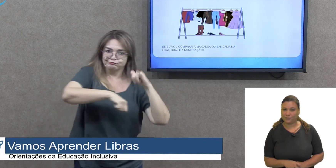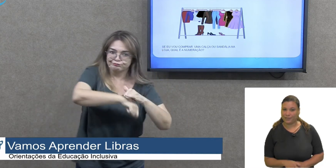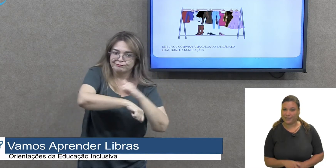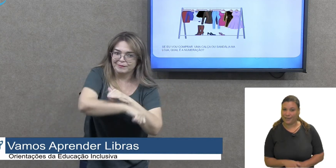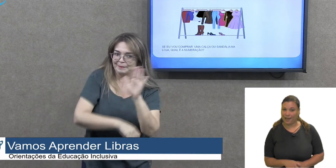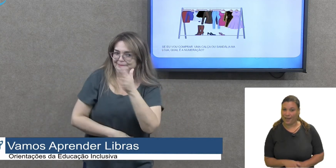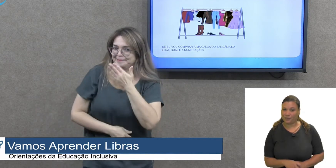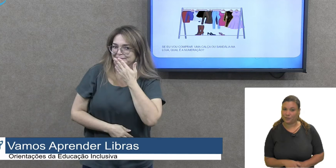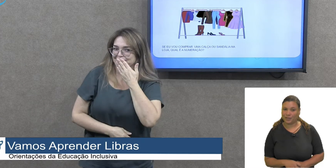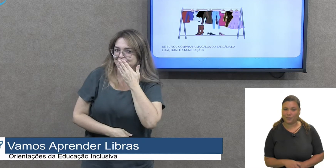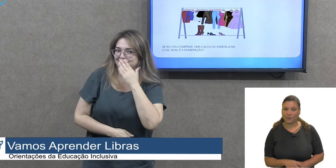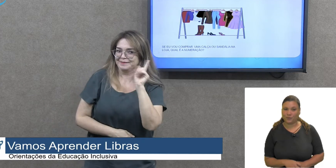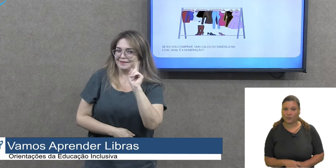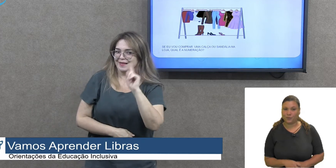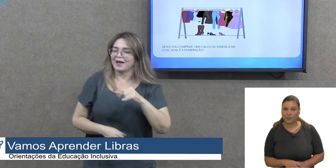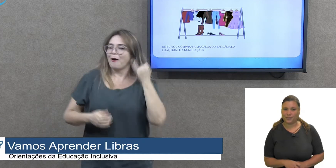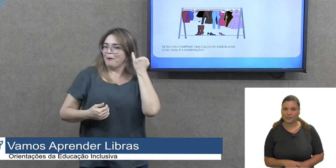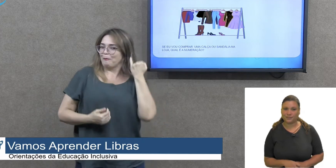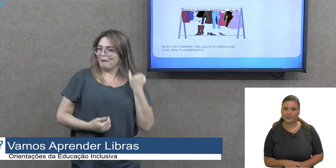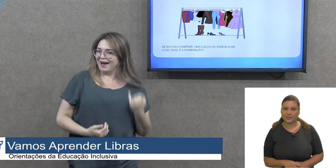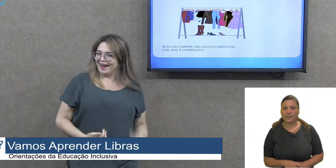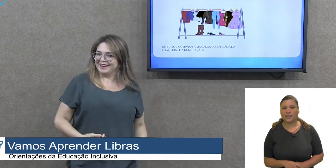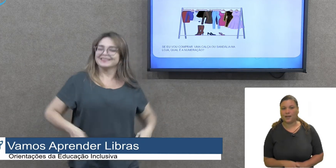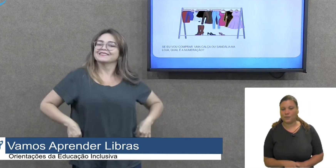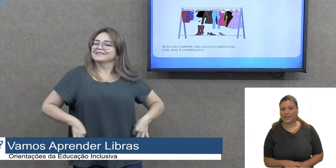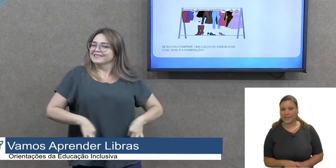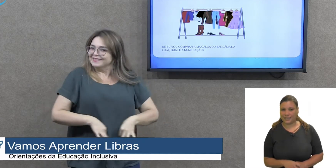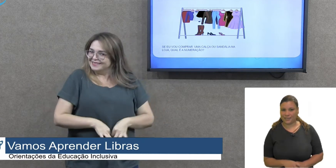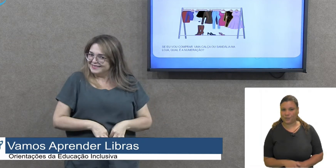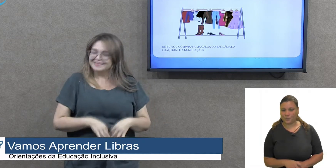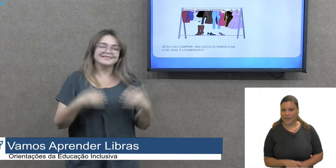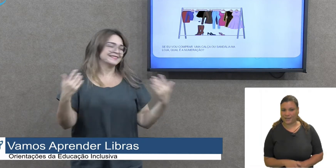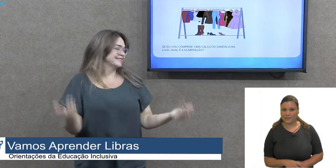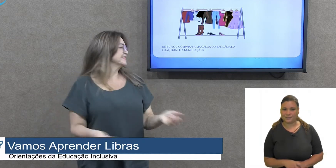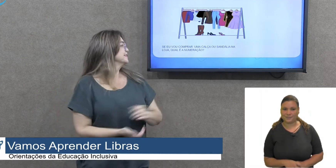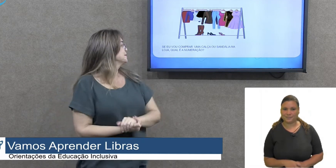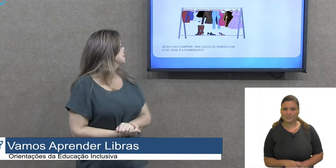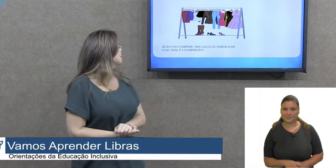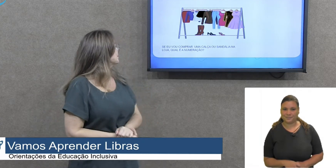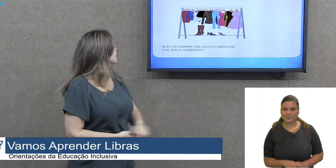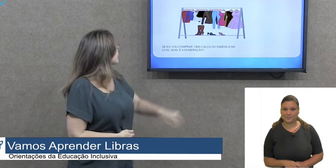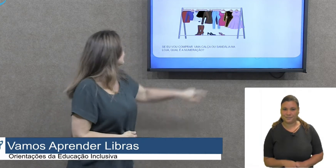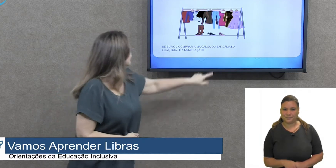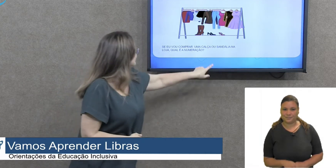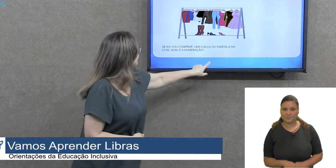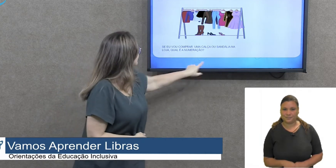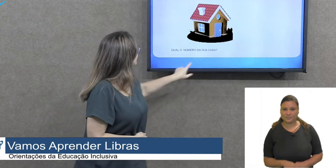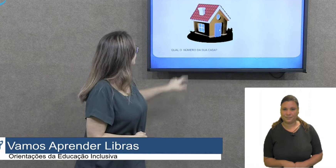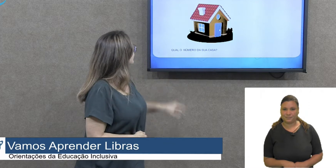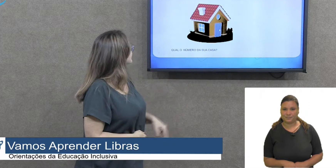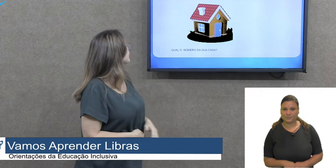né? Falei errado, tá bom, tô gorda. Não, brincadeira, tô magra.